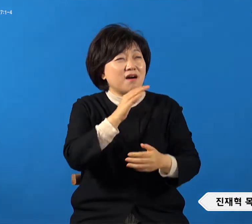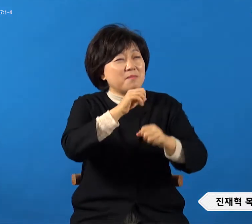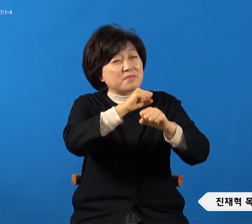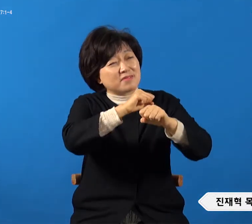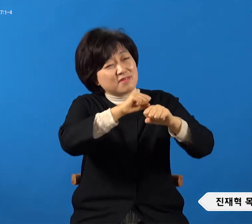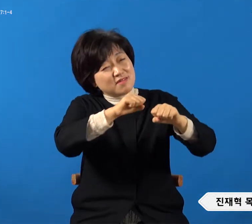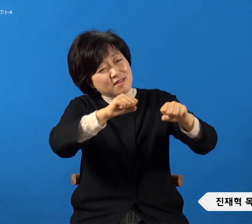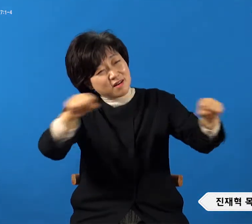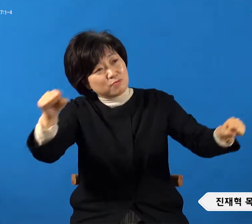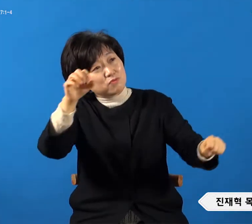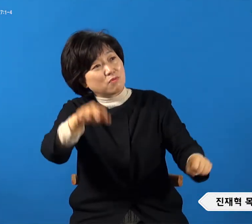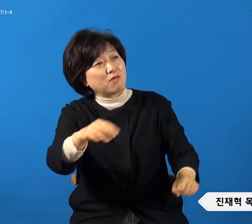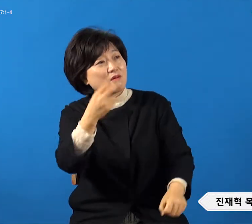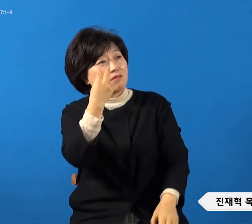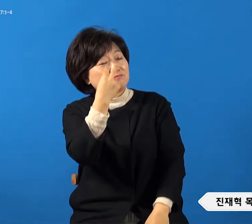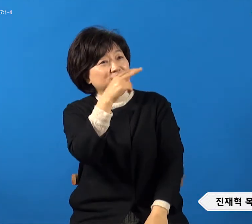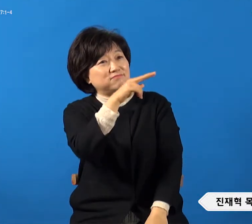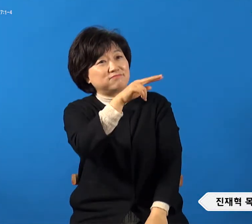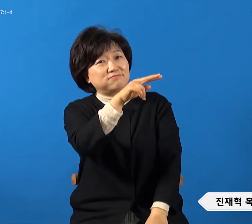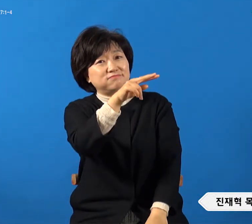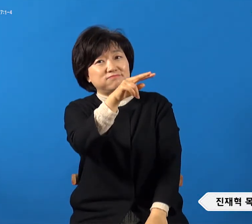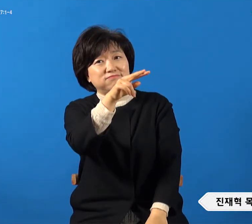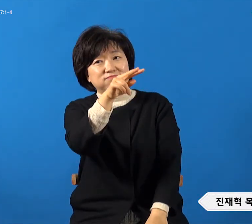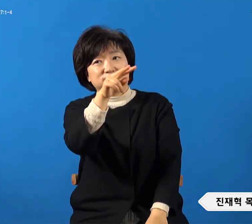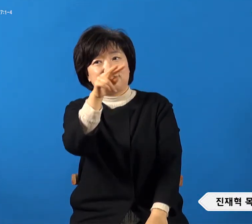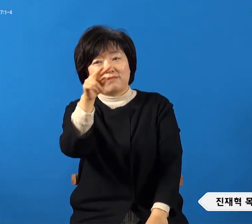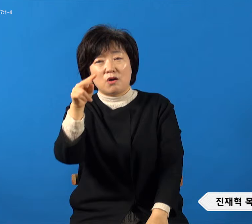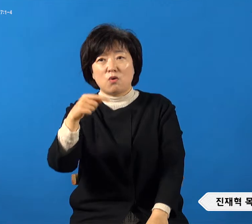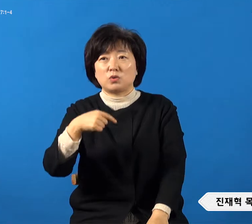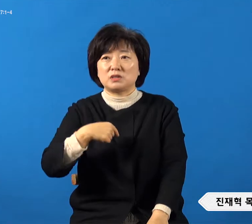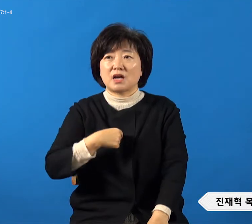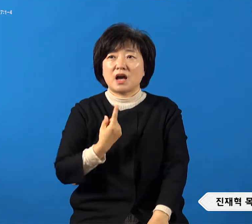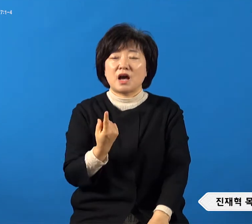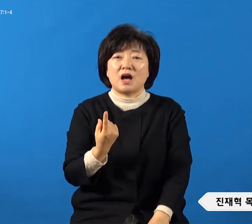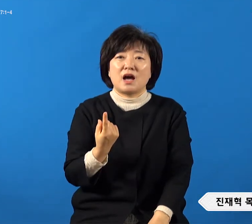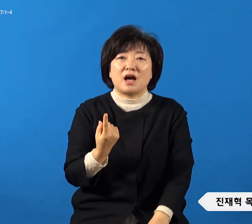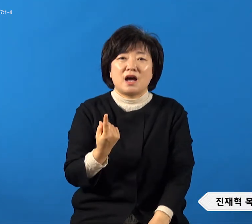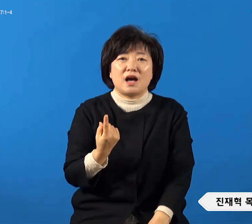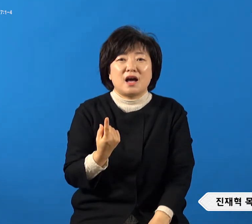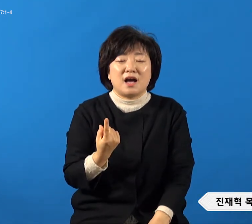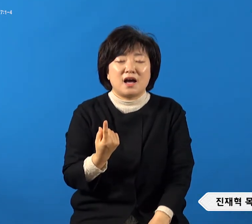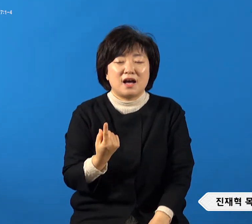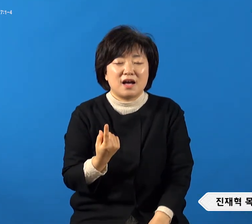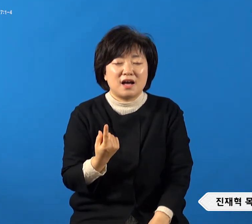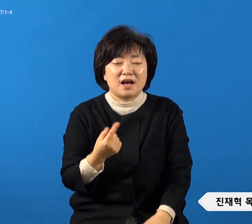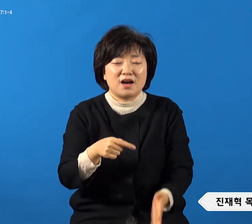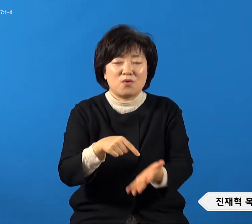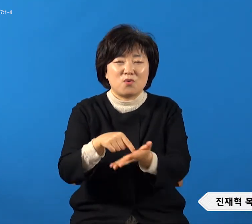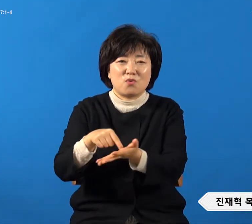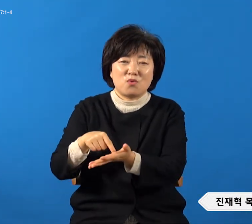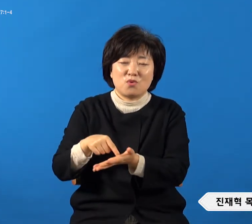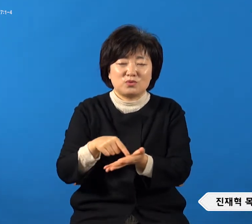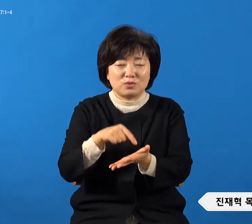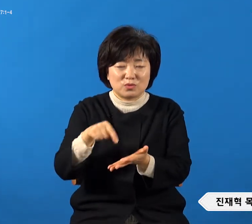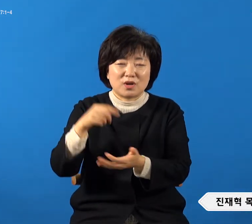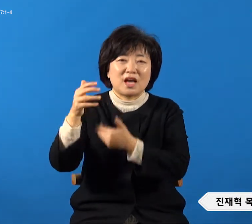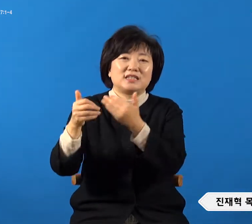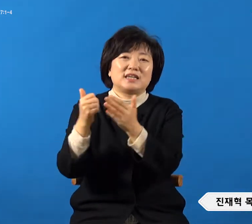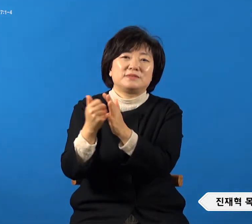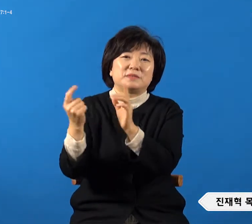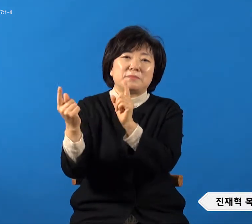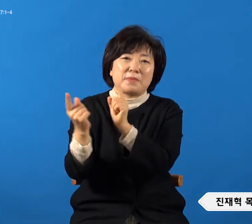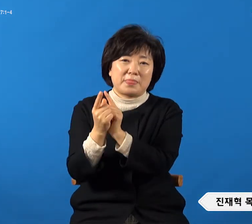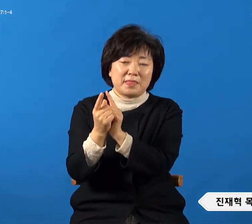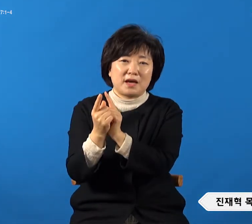곳을 바라보게 됩니다. 혼자 있음, 그리고 그 고독함 가운데 하나님을 만나고